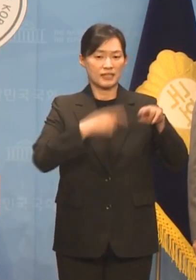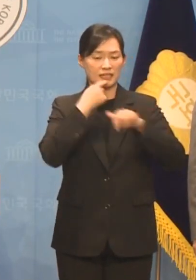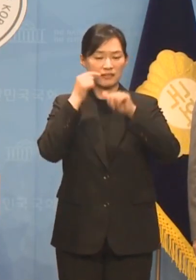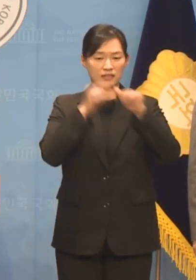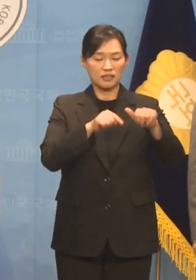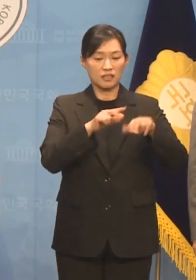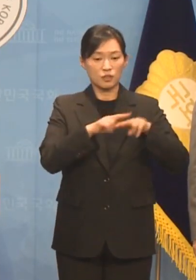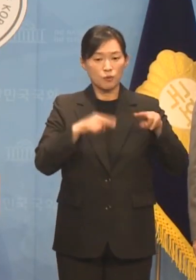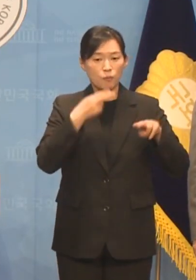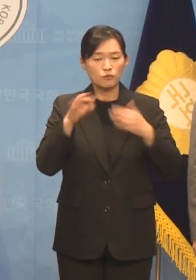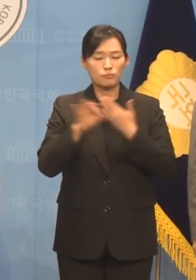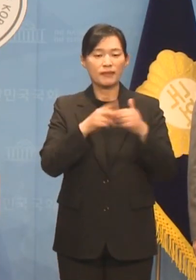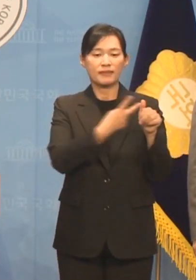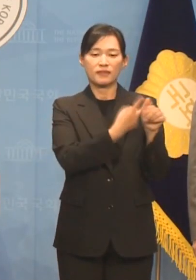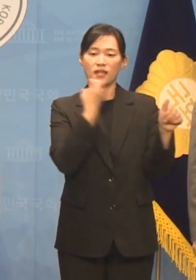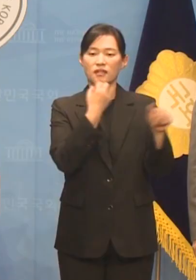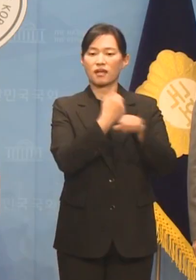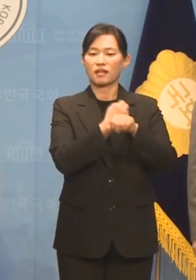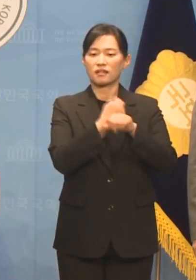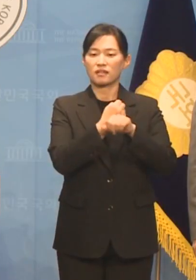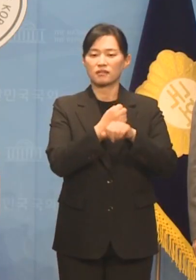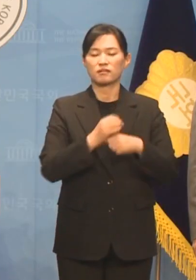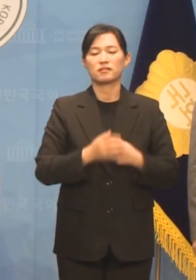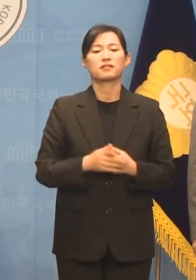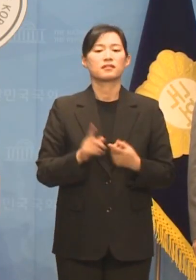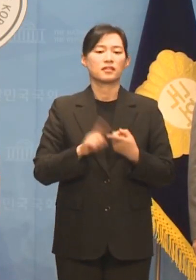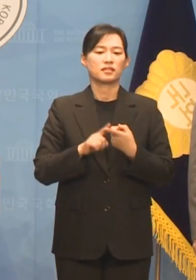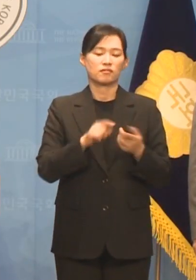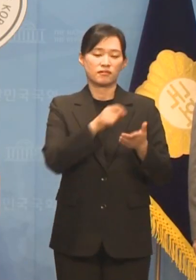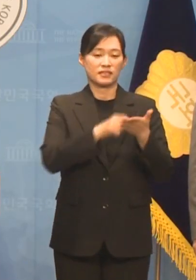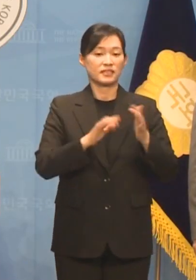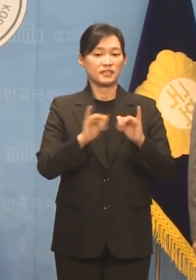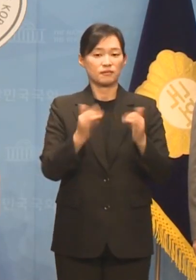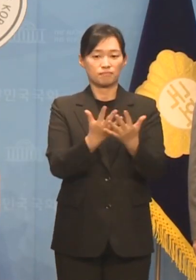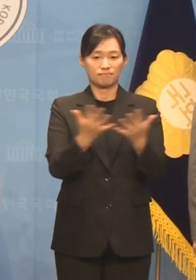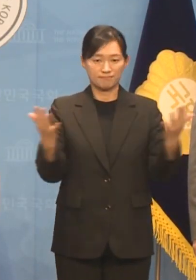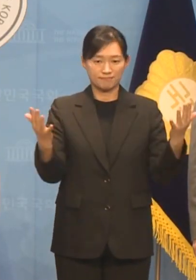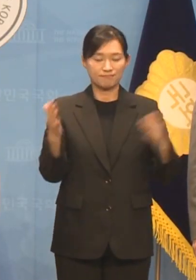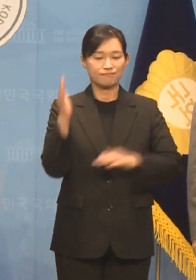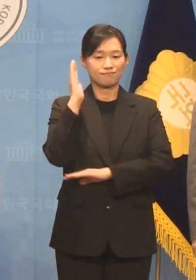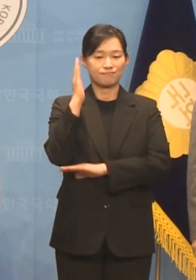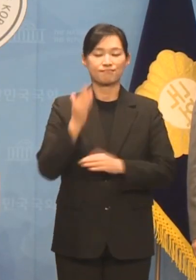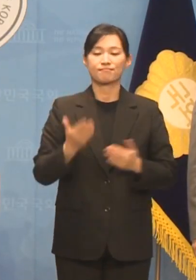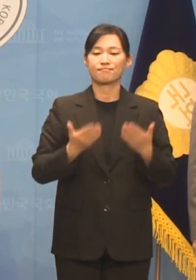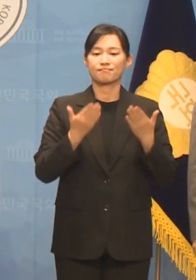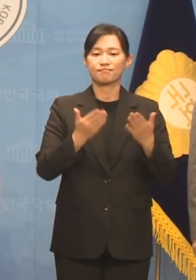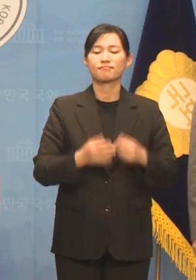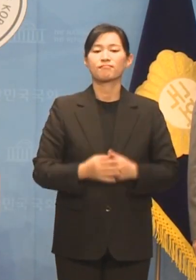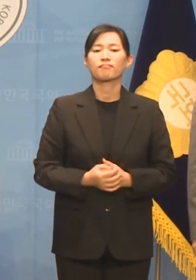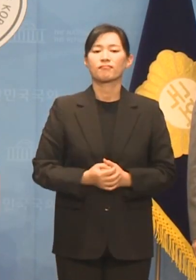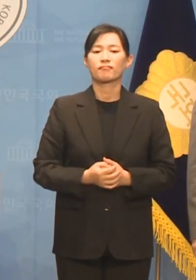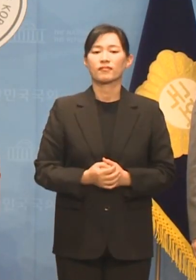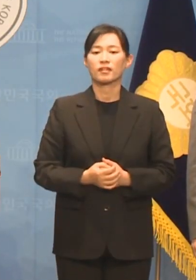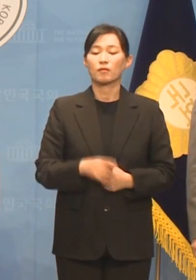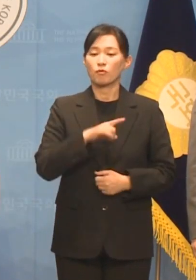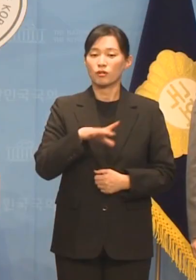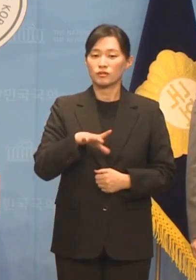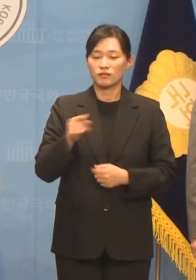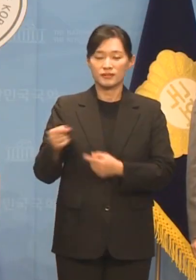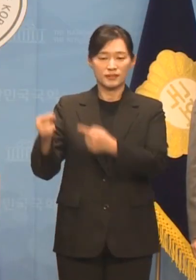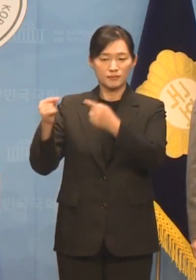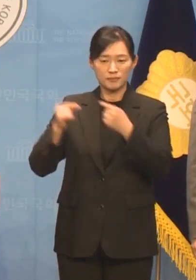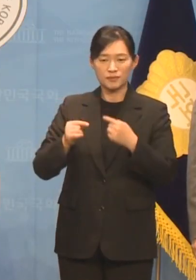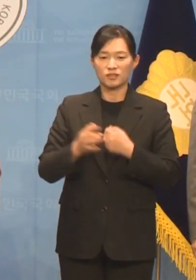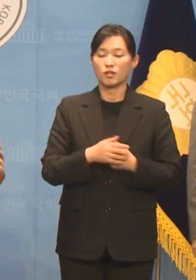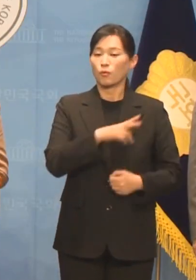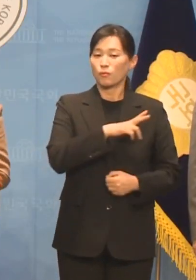사퇴하지 않으면 탄핵할 것이다. 라는 취지로 오늘 기자회견을 하겠습니다. 네, 먼저 참석하신